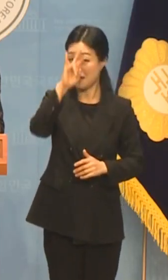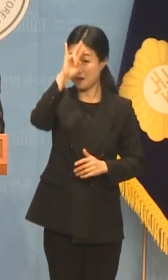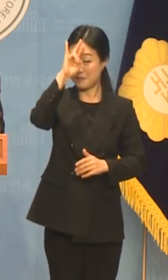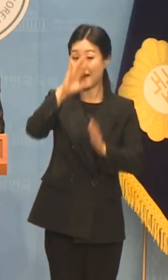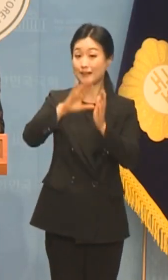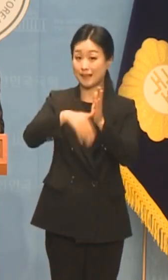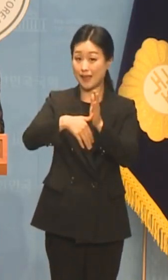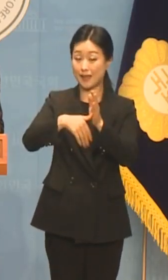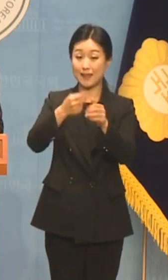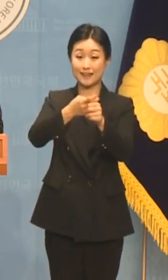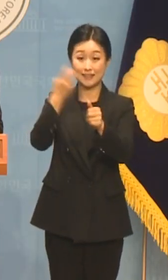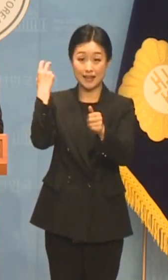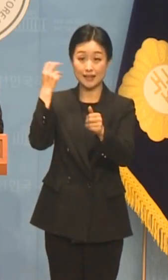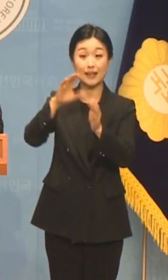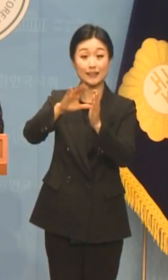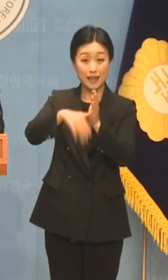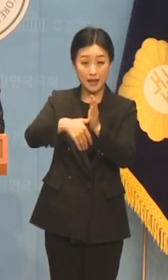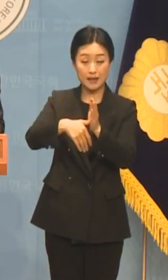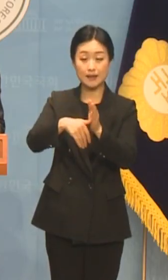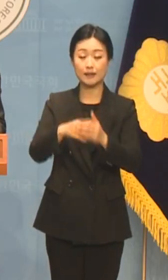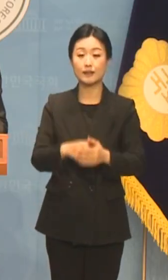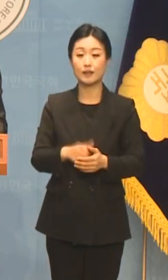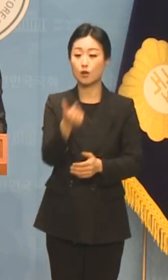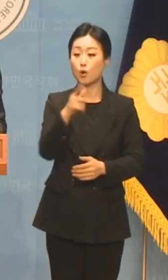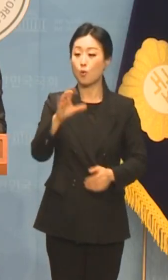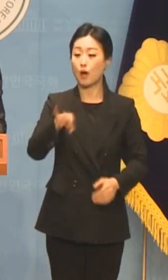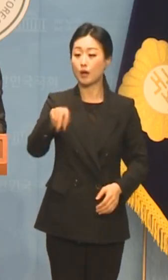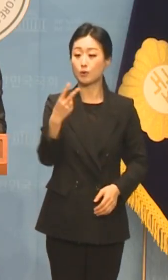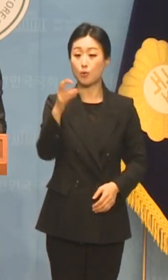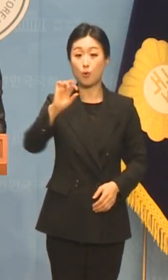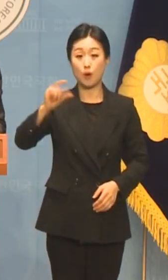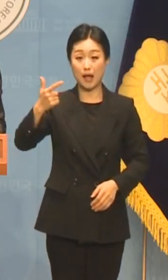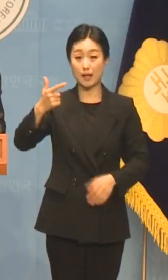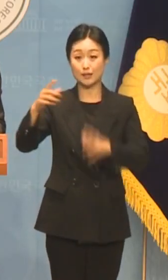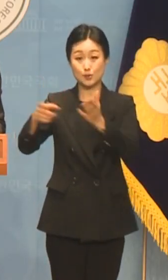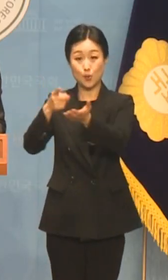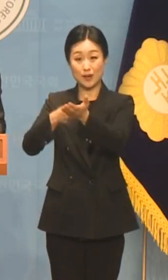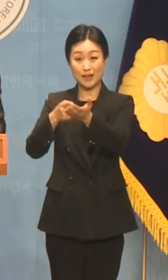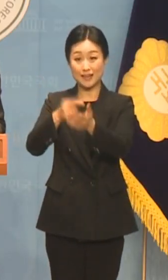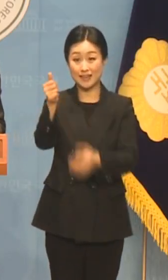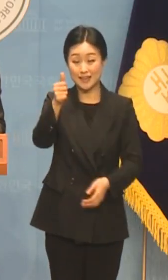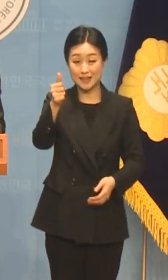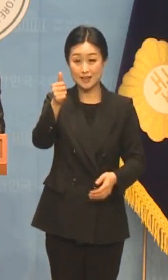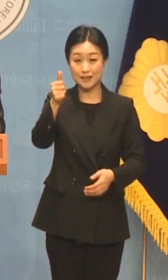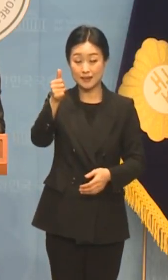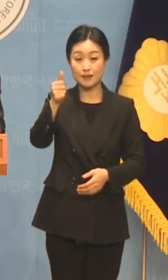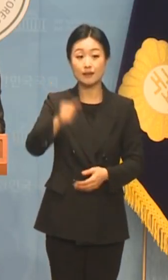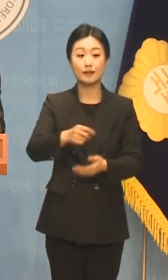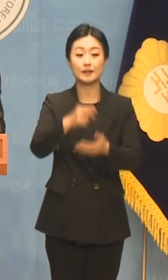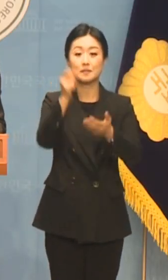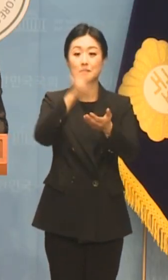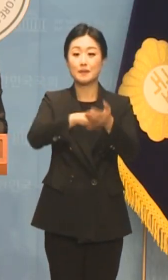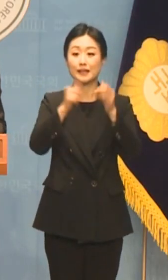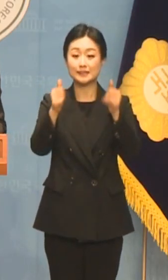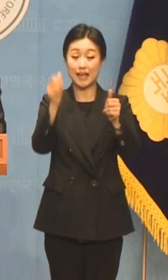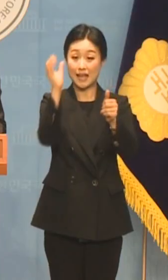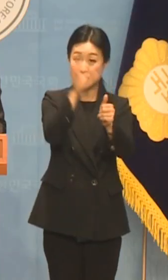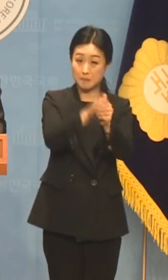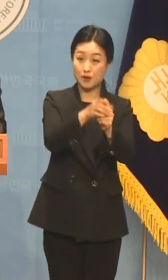대통령 탄핵 당시 황교안 대통령 권한대행의 헌법재판관 임명에